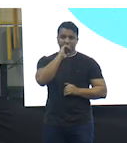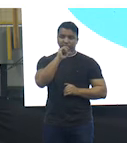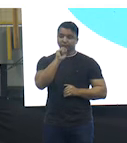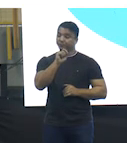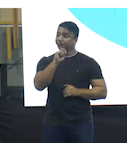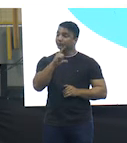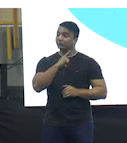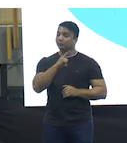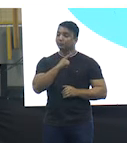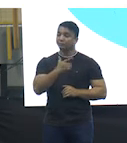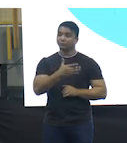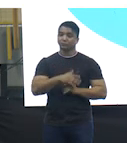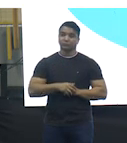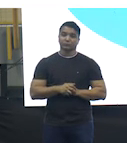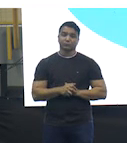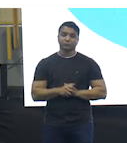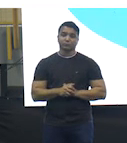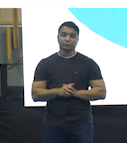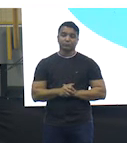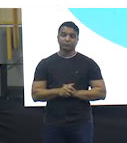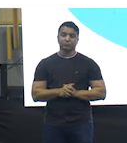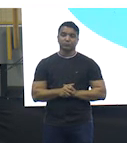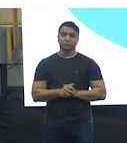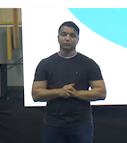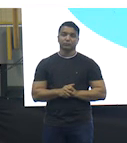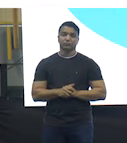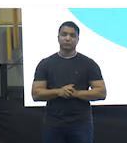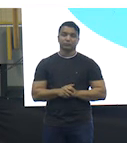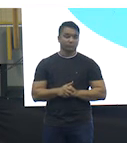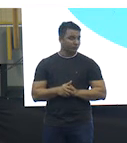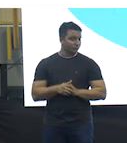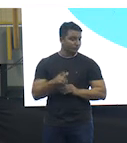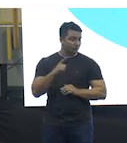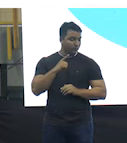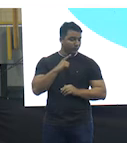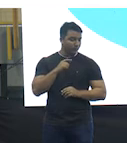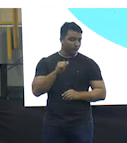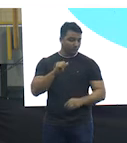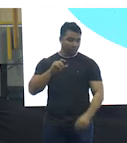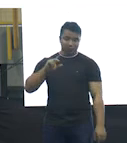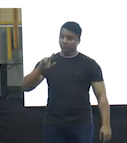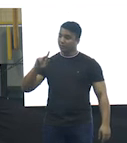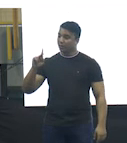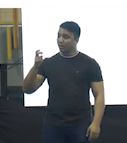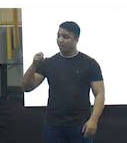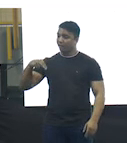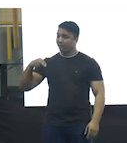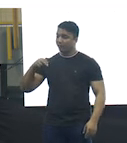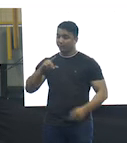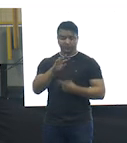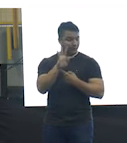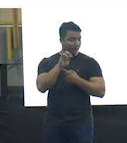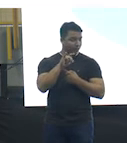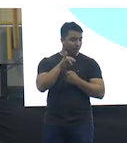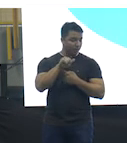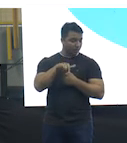tem a noção de periélio e afélio. O que é isso, professor? Vamos ver